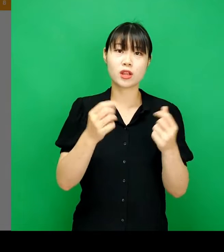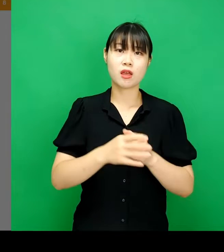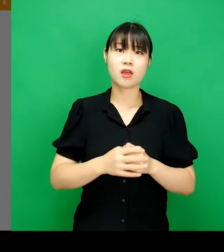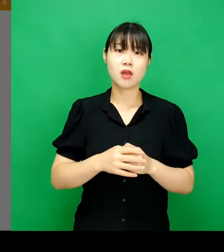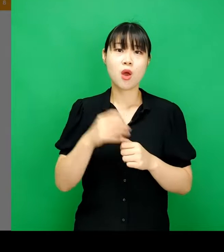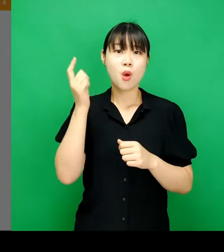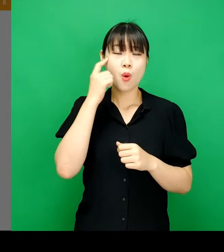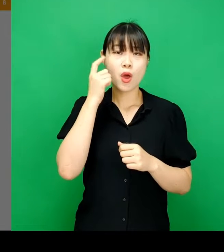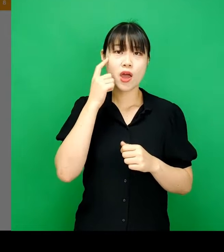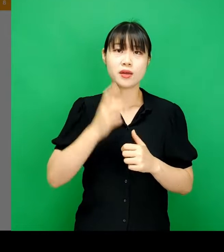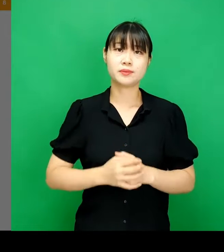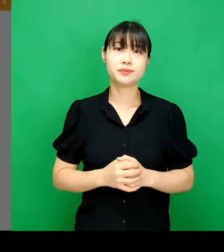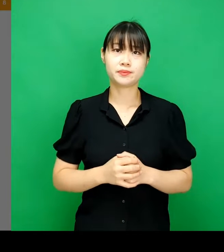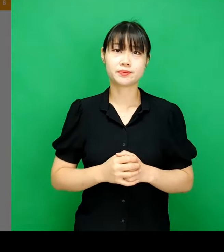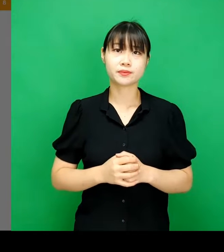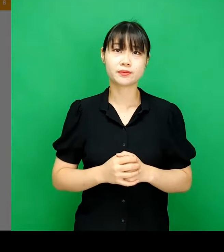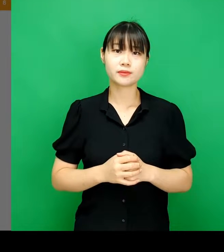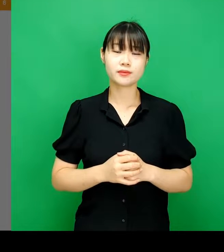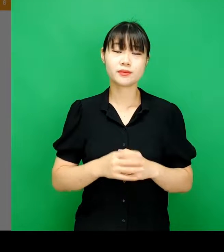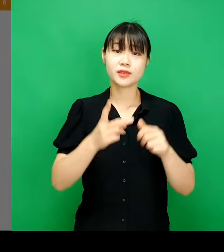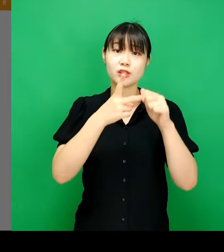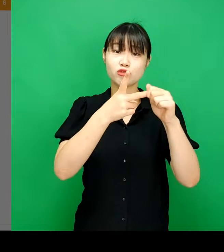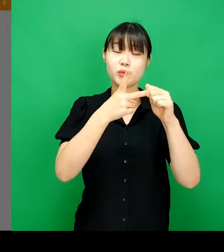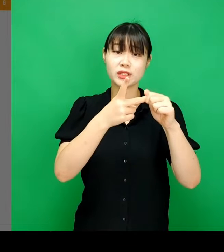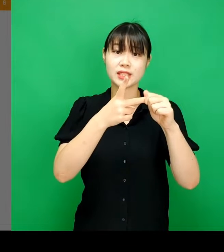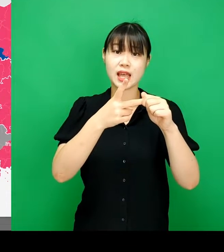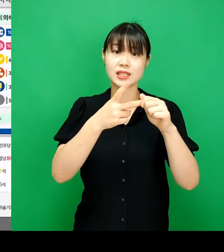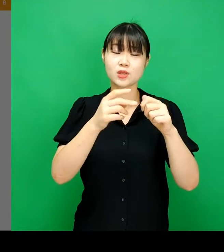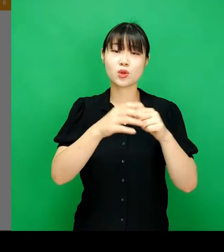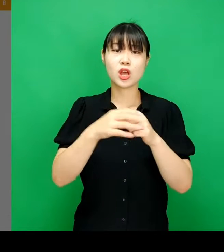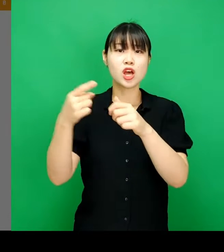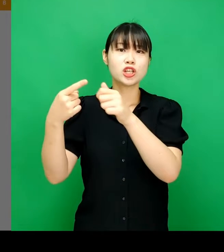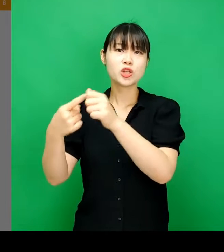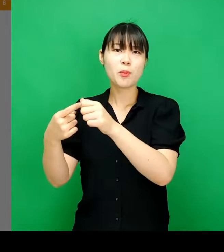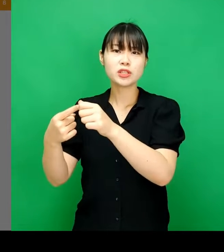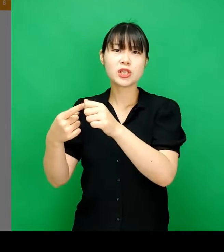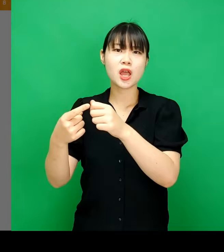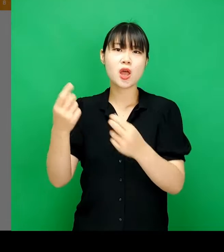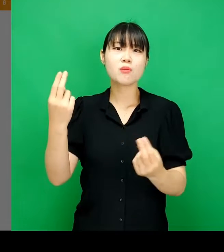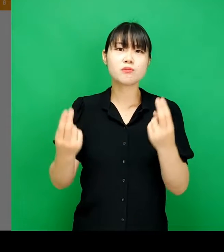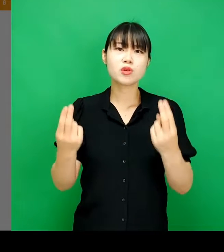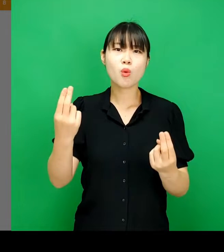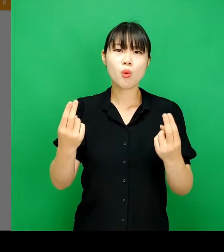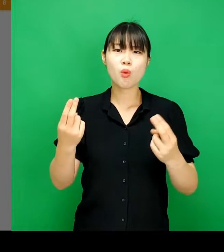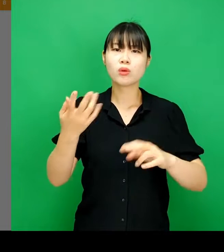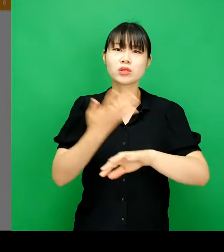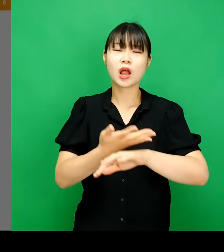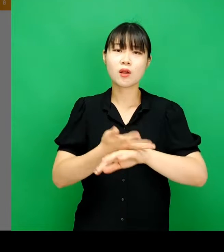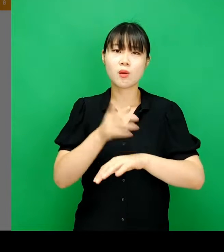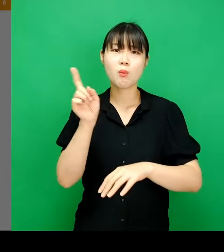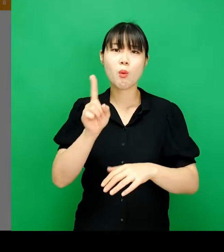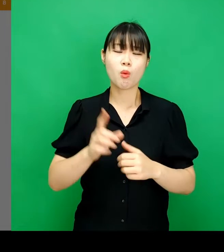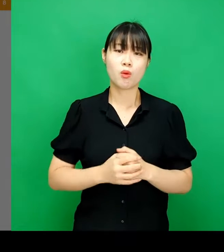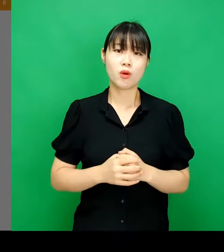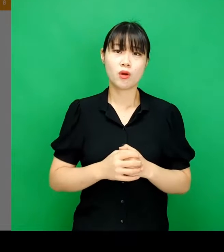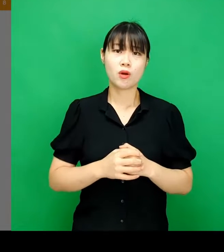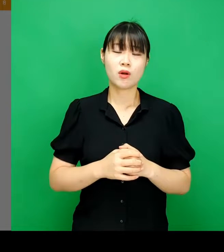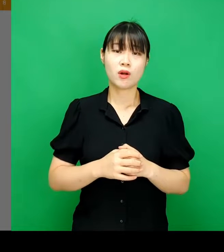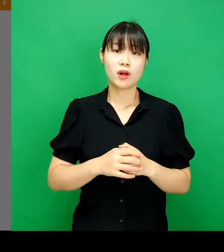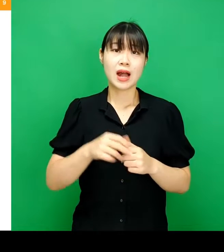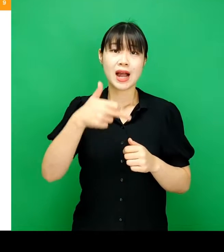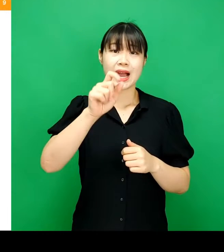같습니다. 왜 이런 현상이 나타난 걸까요? 두 번째 지도는 첫 번째 지도와 어떻게